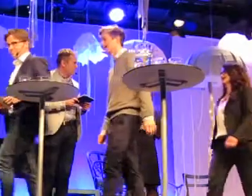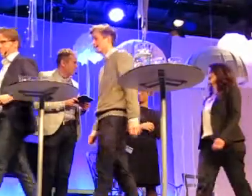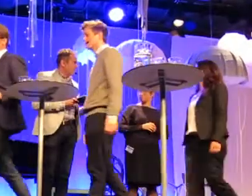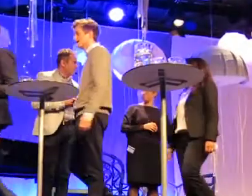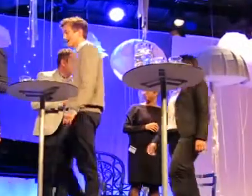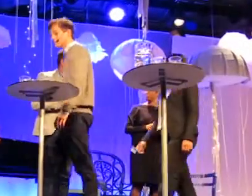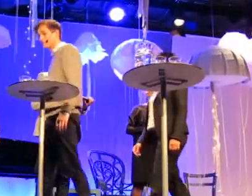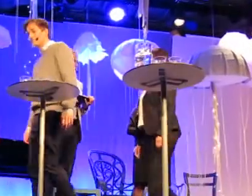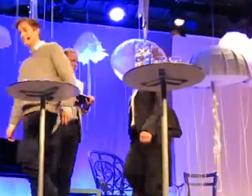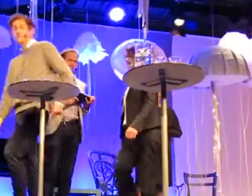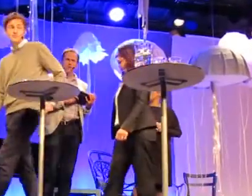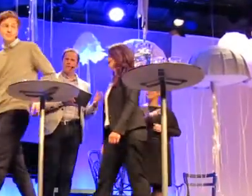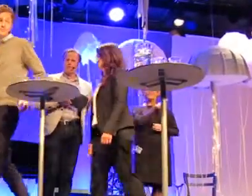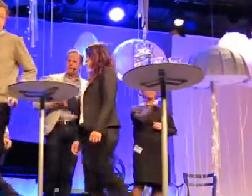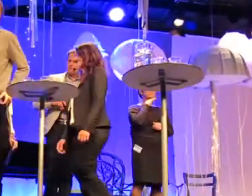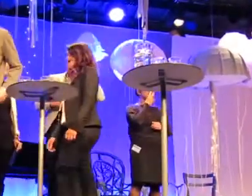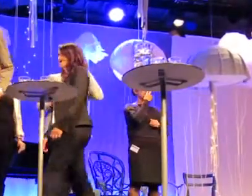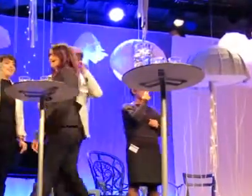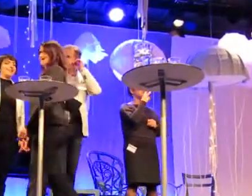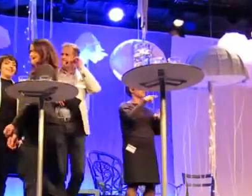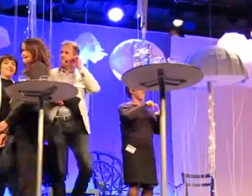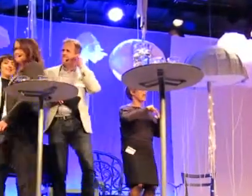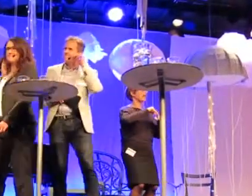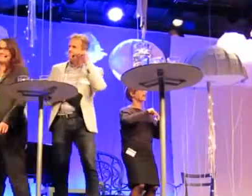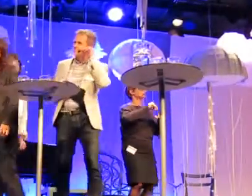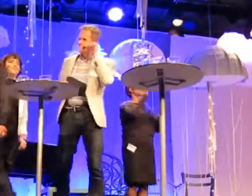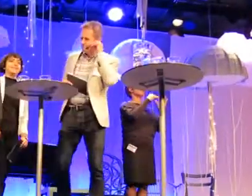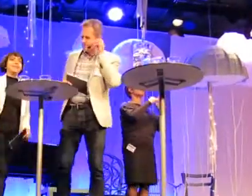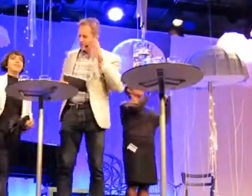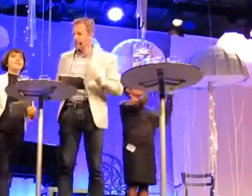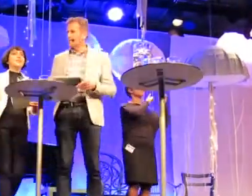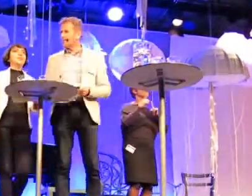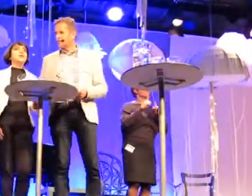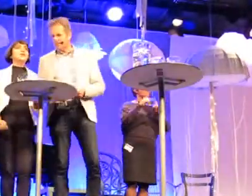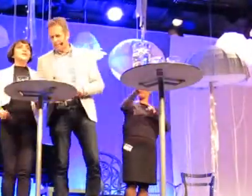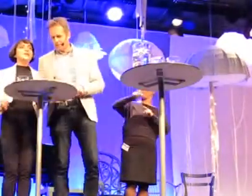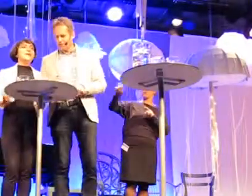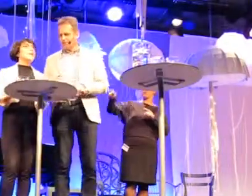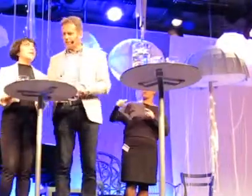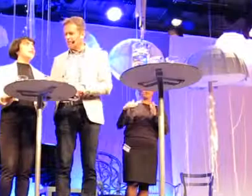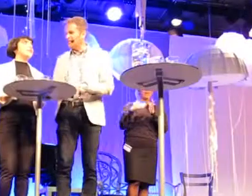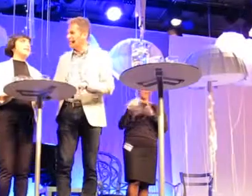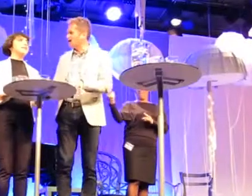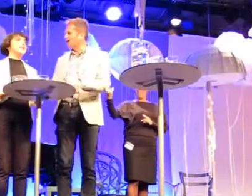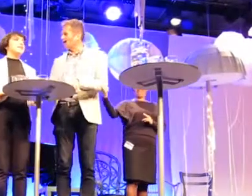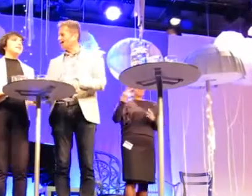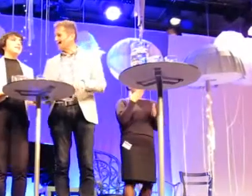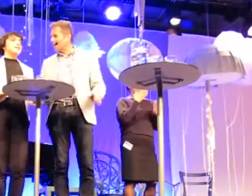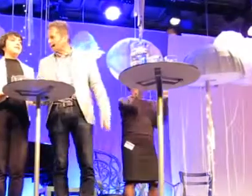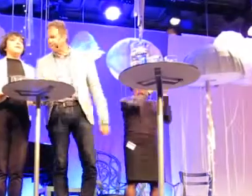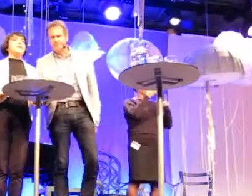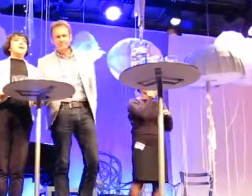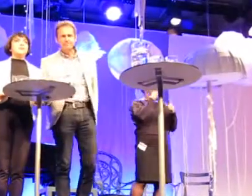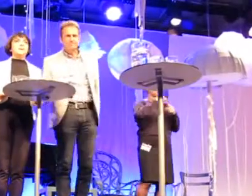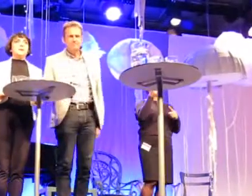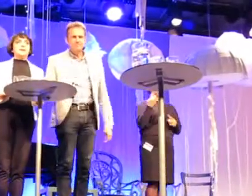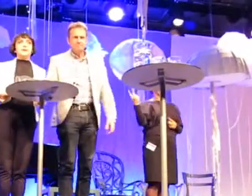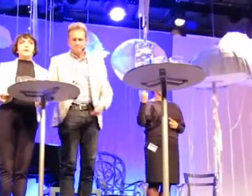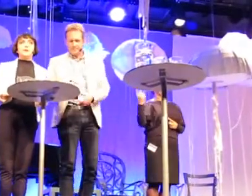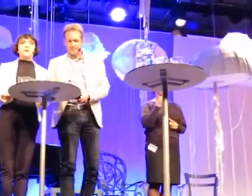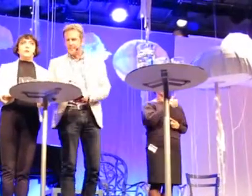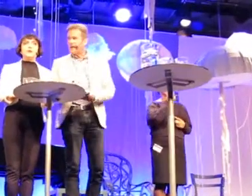Centern och Miljöpartiet på höger sida här. Ja. Det är ju mysigt att se folkvalda personer. Till skillnad från dig och mig, Svante. Precis, jag har tagit på det ena. Ni har